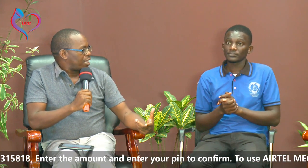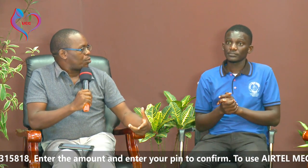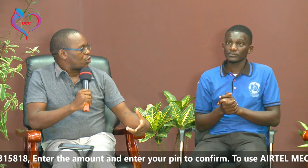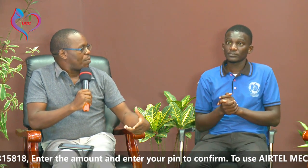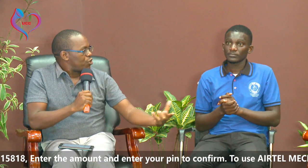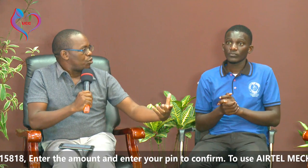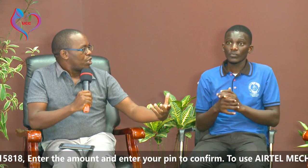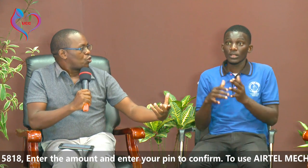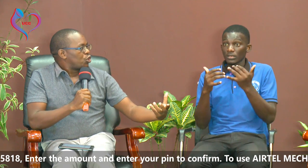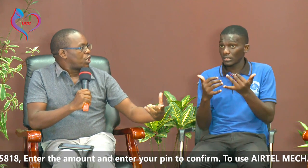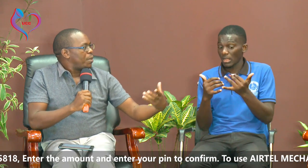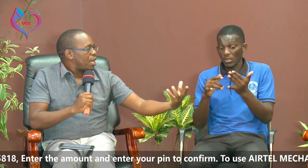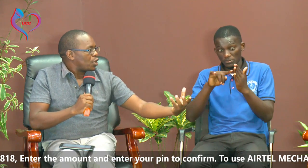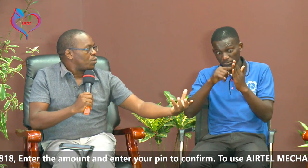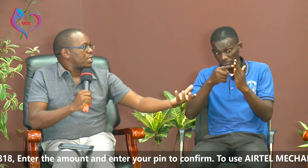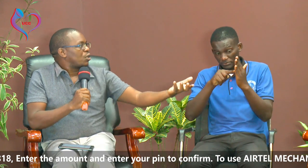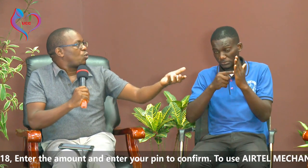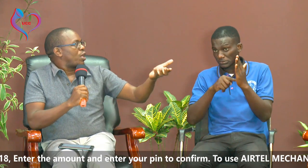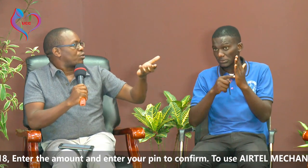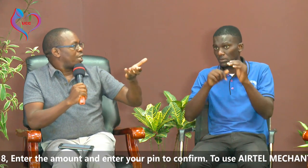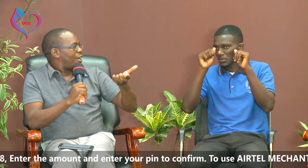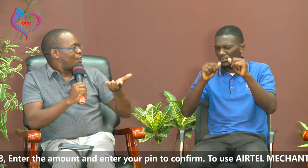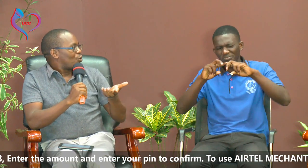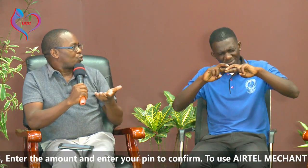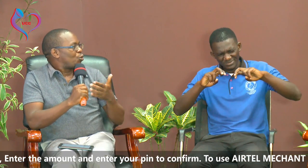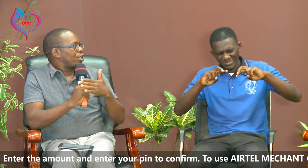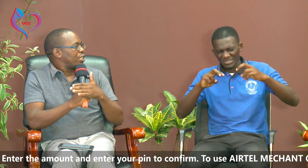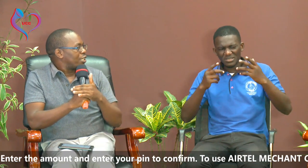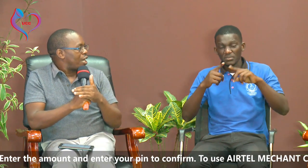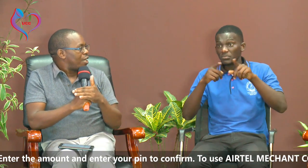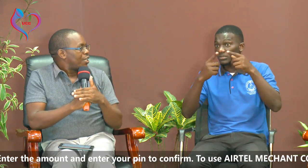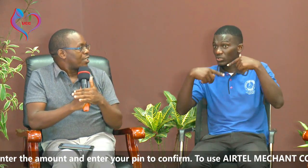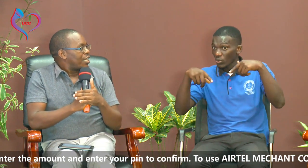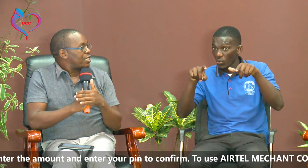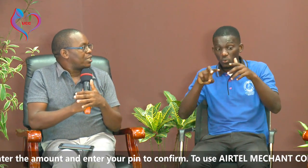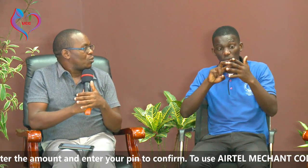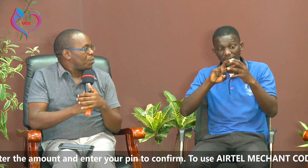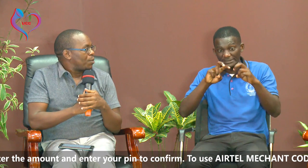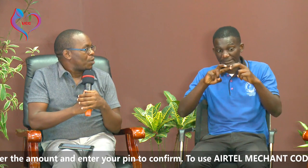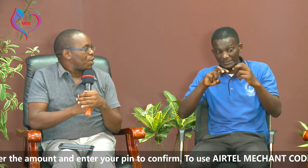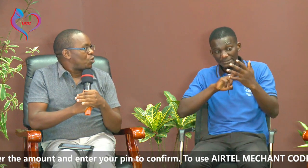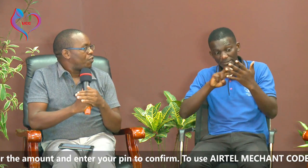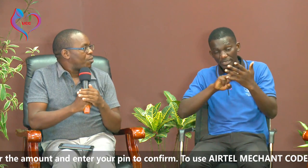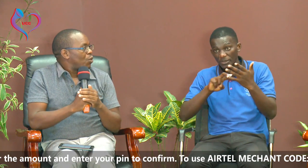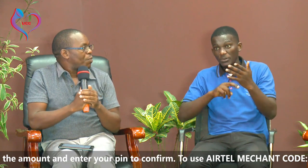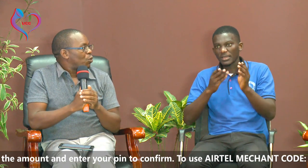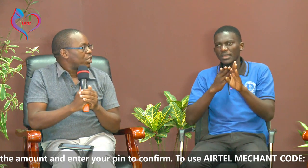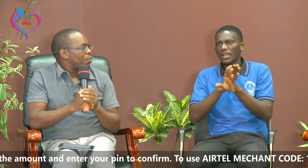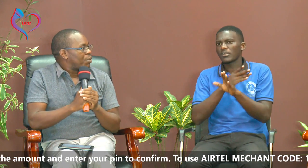Katibu manyo tujidu kebeda anga tumazate kukola tutia. Kuhitinga. Ngele simu wema. Bwema ikulowevu wema malo kuteka maibu